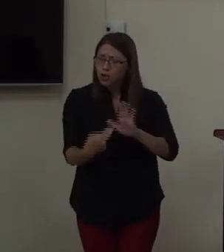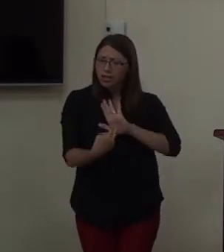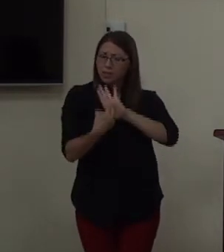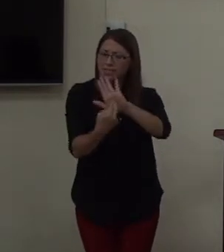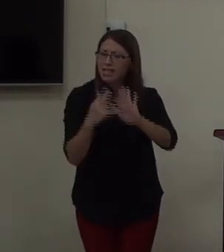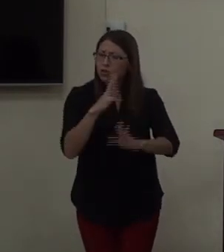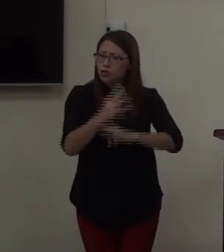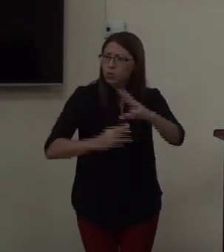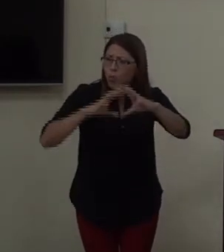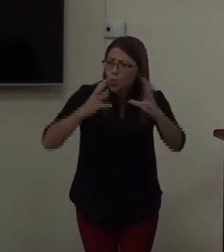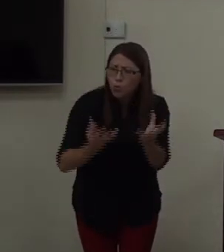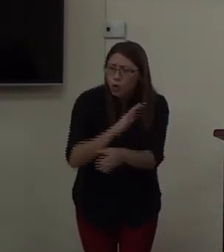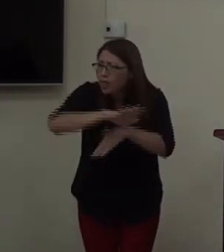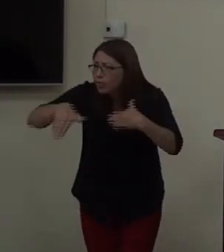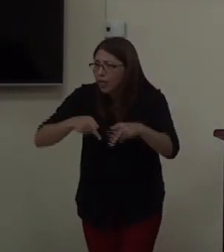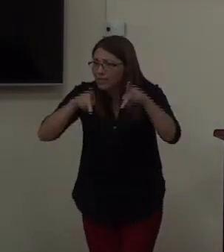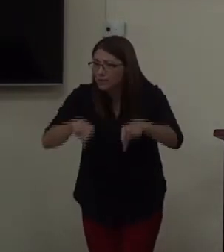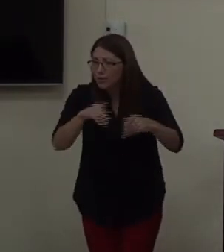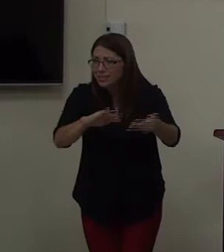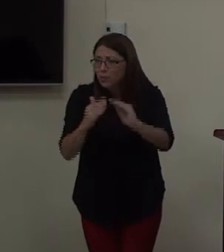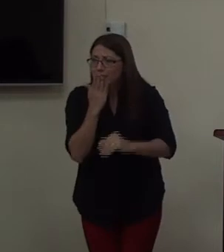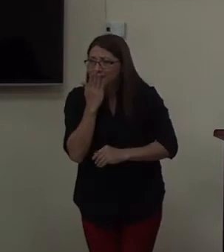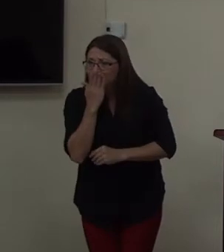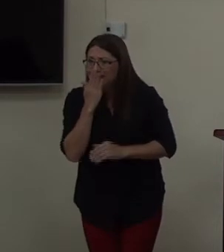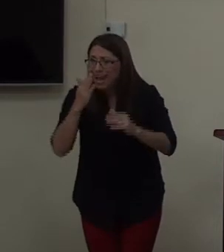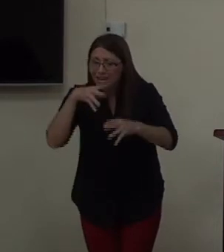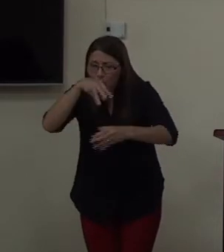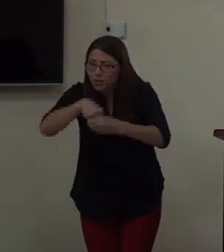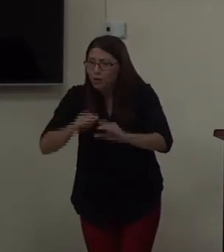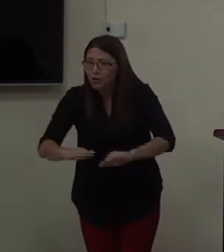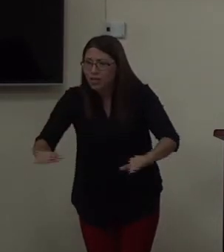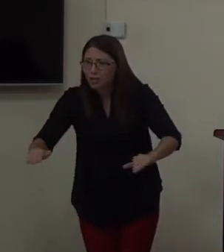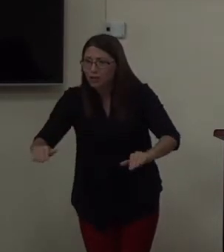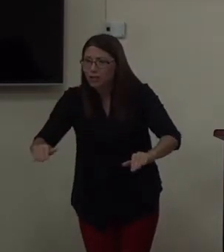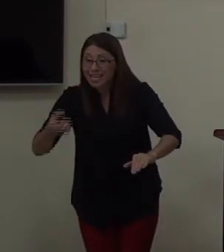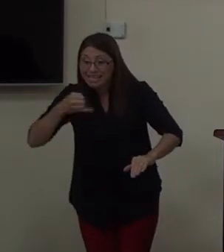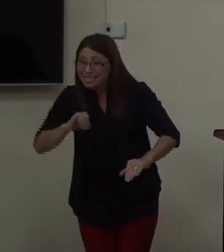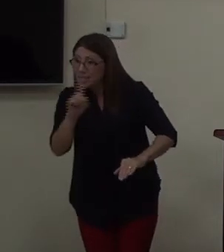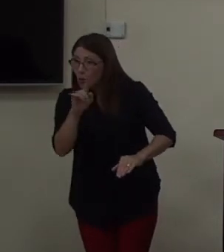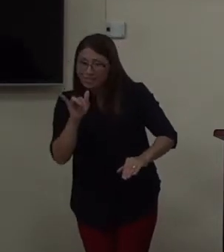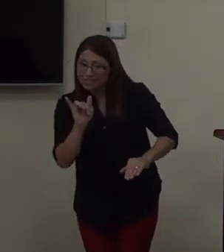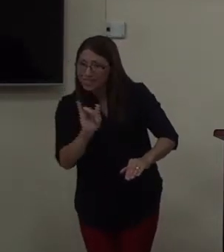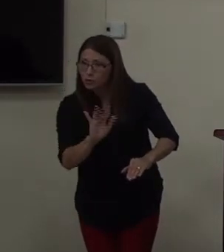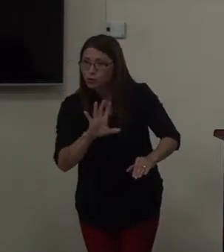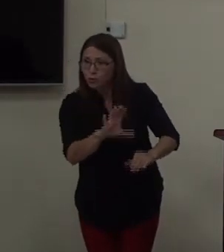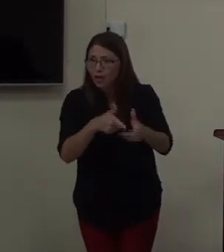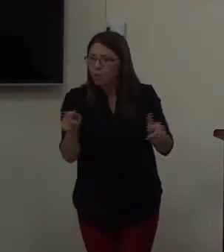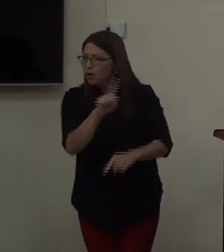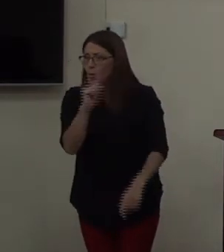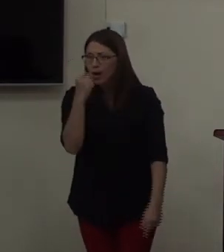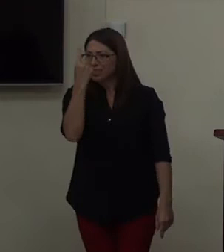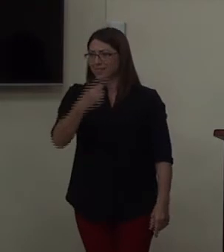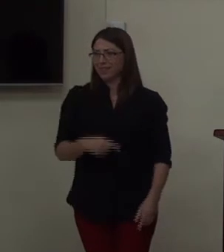de todos, incluyendo los niños, y asumen incluso que si no es en esas lenguas no van a entender, ¿verdad? Que